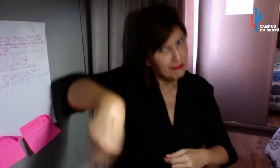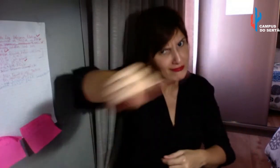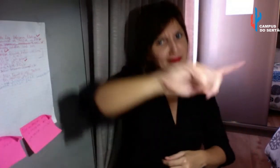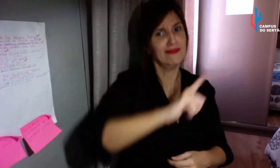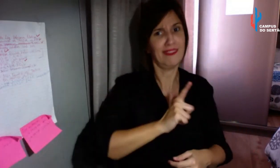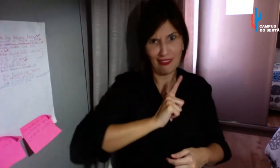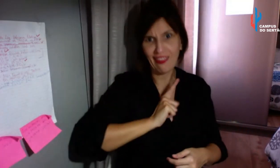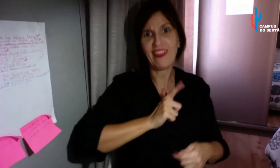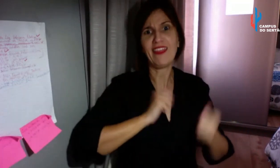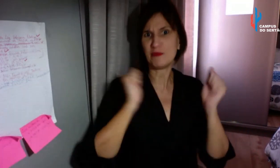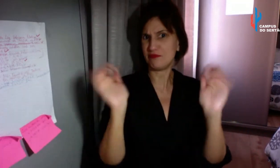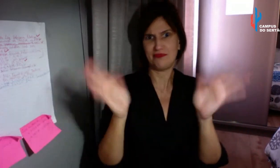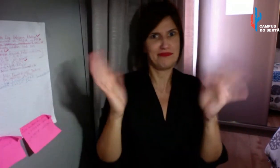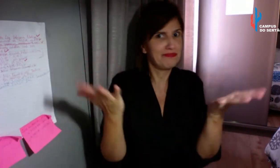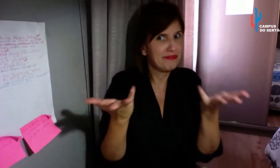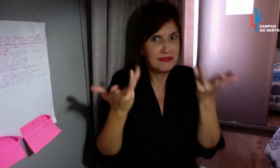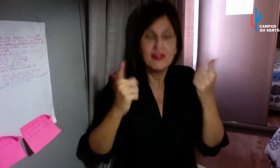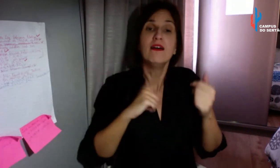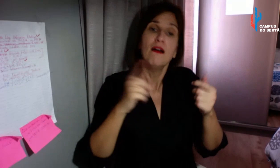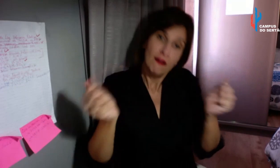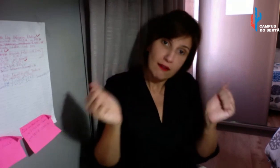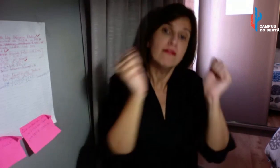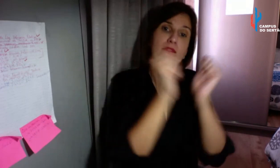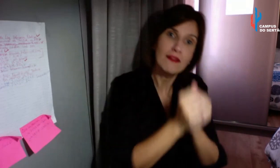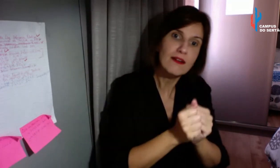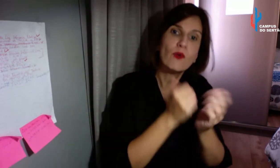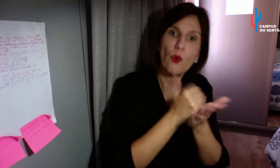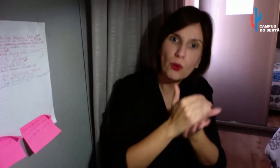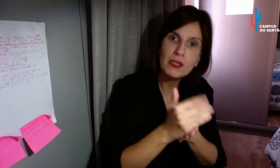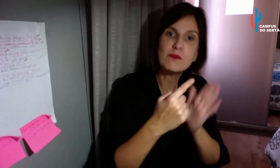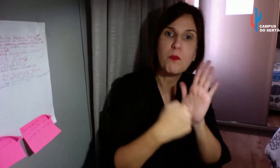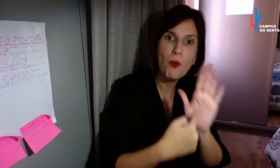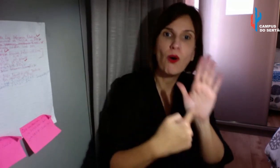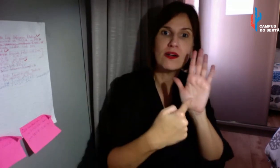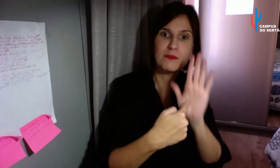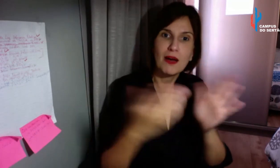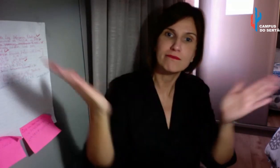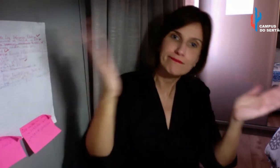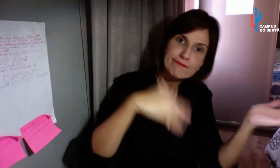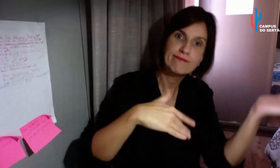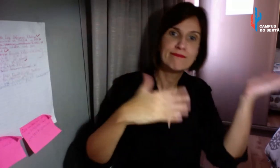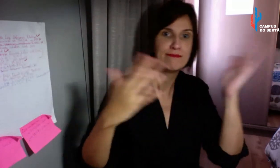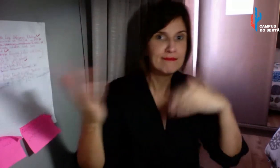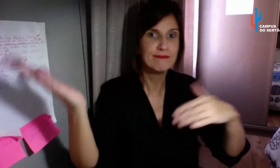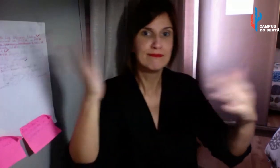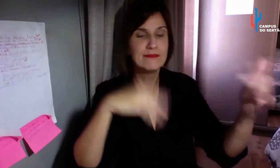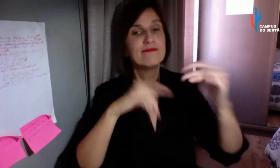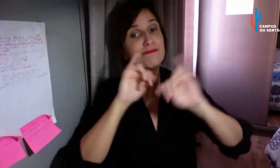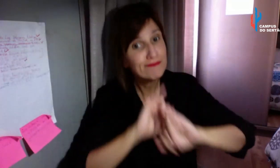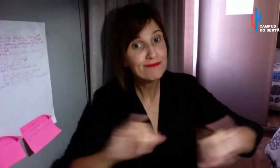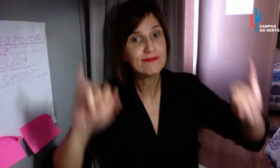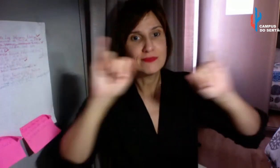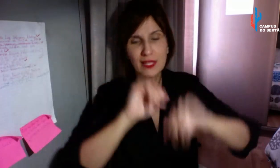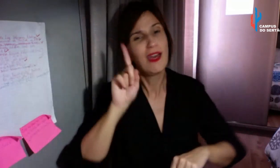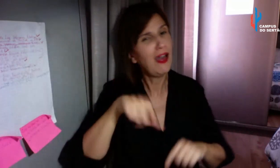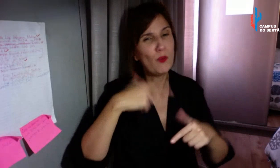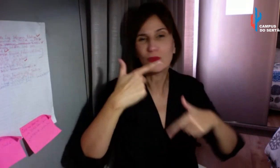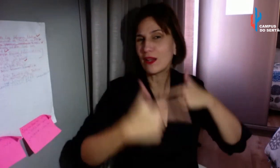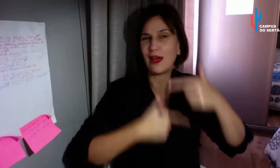da prefeitura, mas que a garantia do ensino bilíngue e da língua de sinais como língua de instrução seja feito, seja garantido